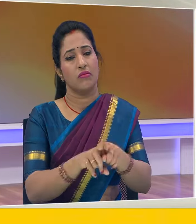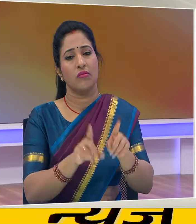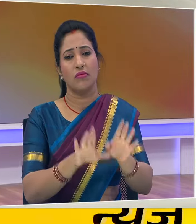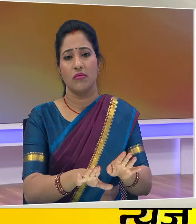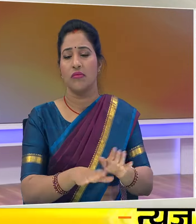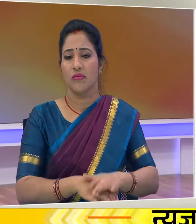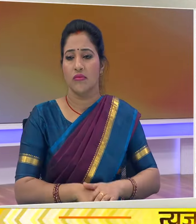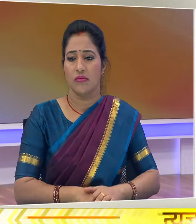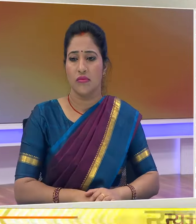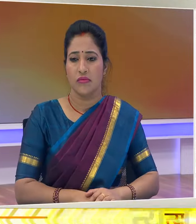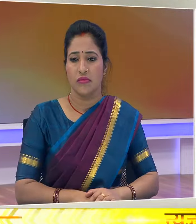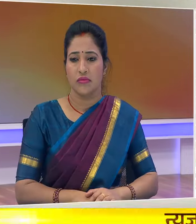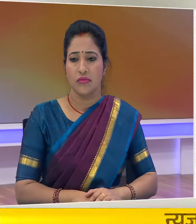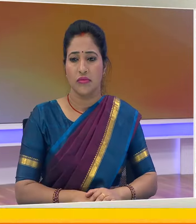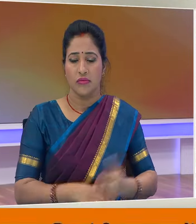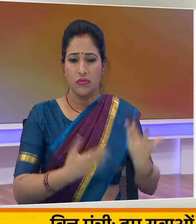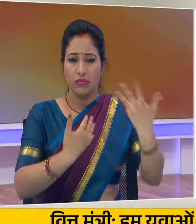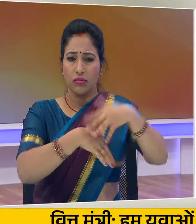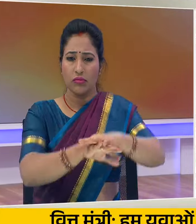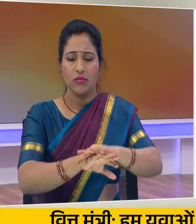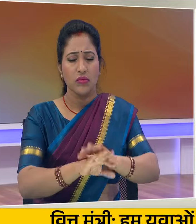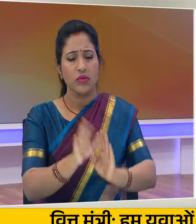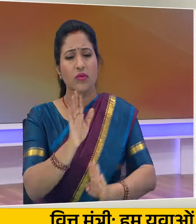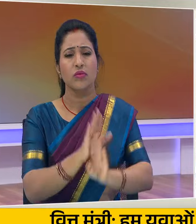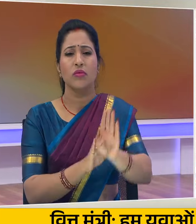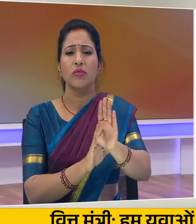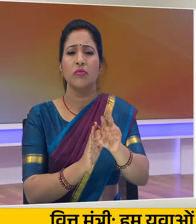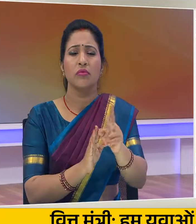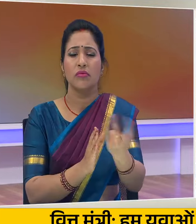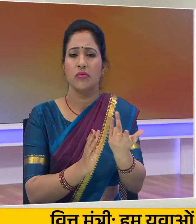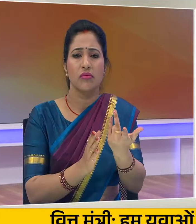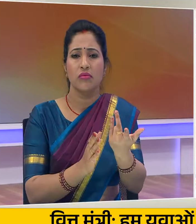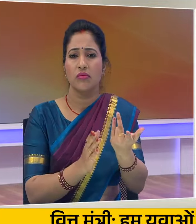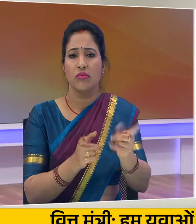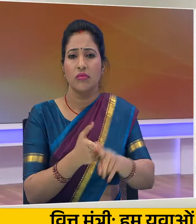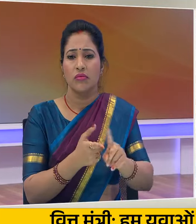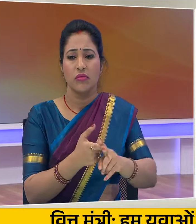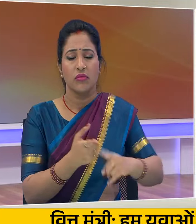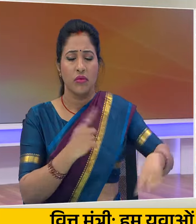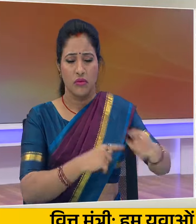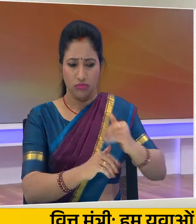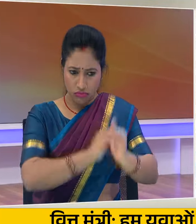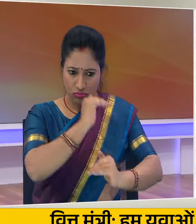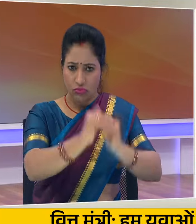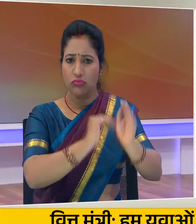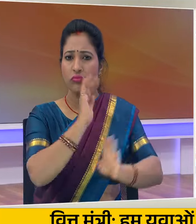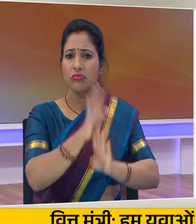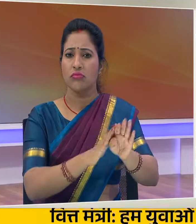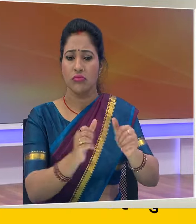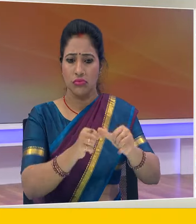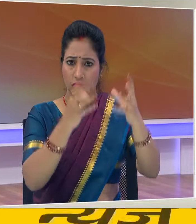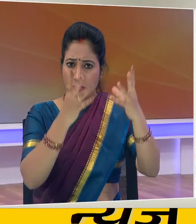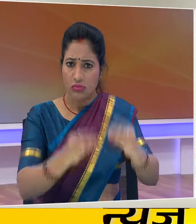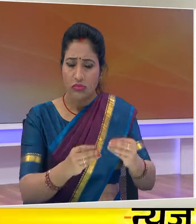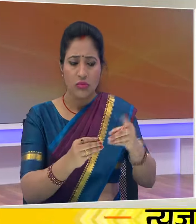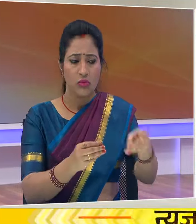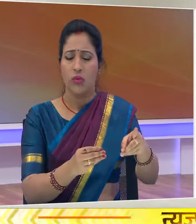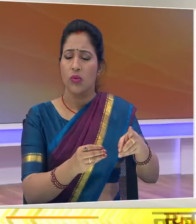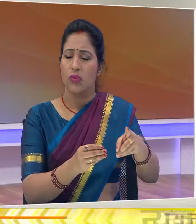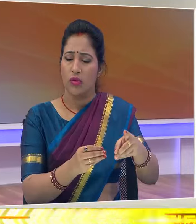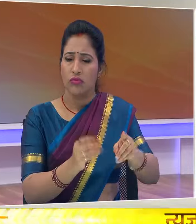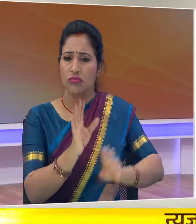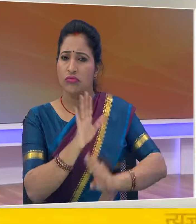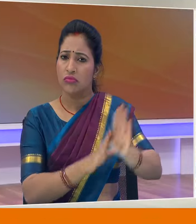बजट इंक्लूसिव ग्रोथ का बजट है, सस्टेनेबल डेवलपमेंट का बजट है, इकोनॉमिक रेजिलियंस का बजट